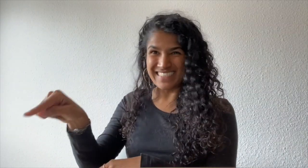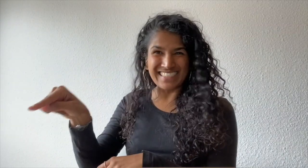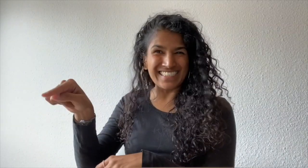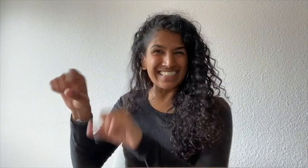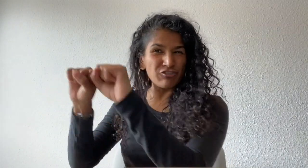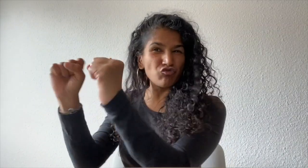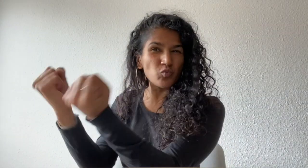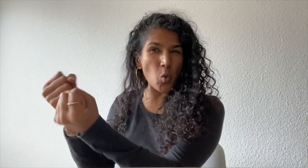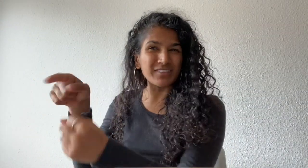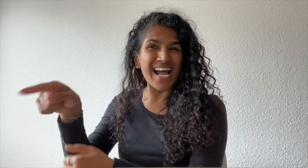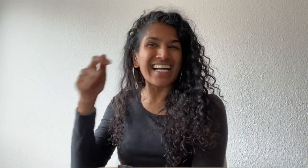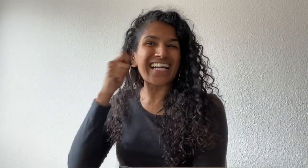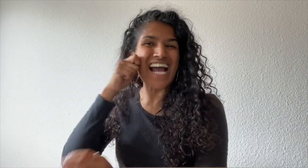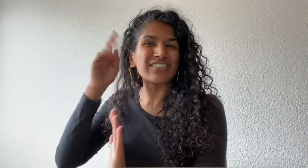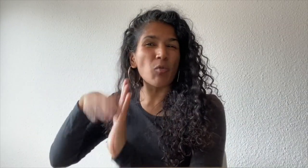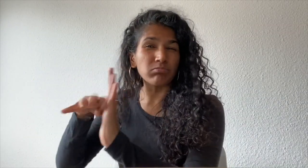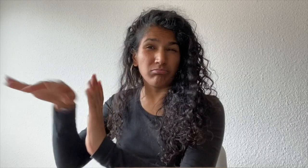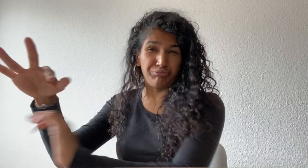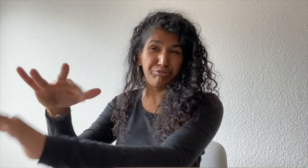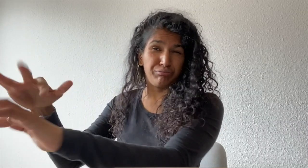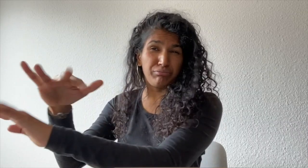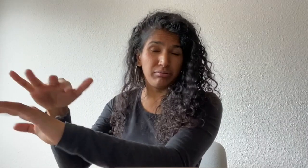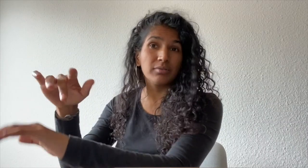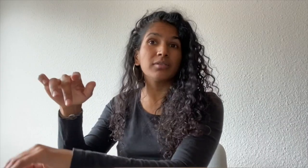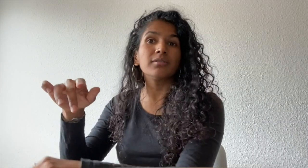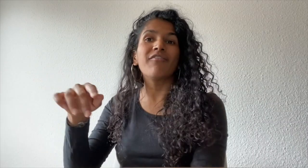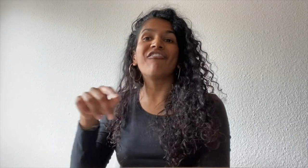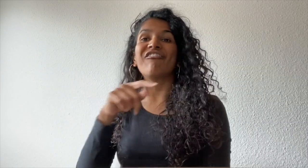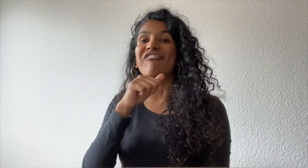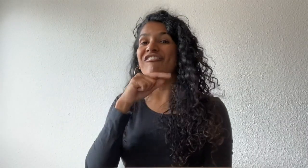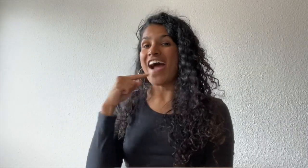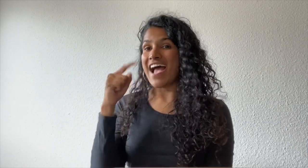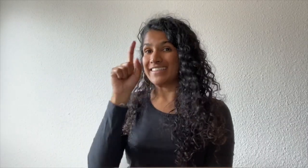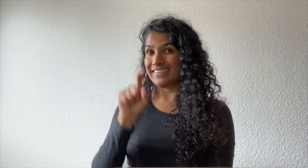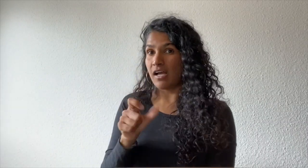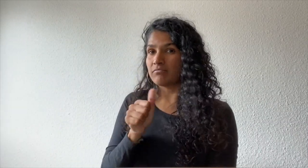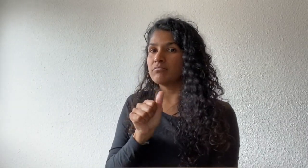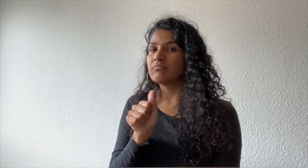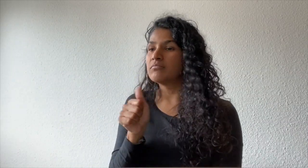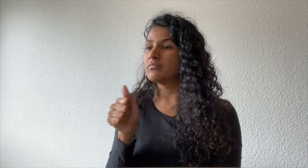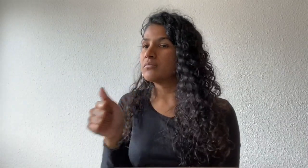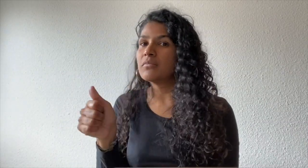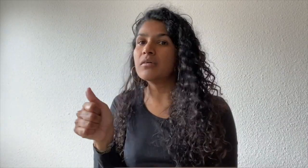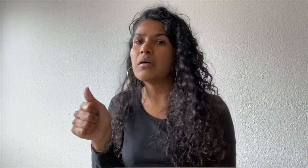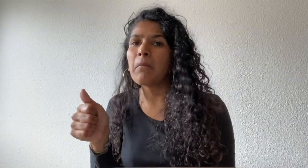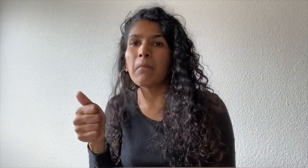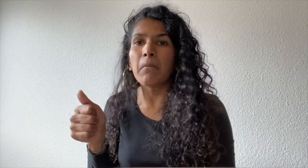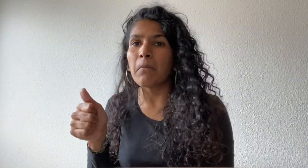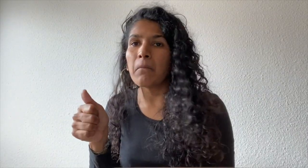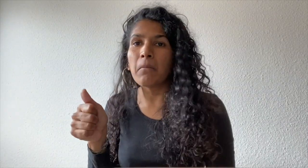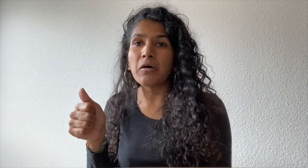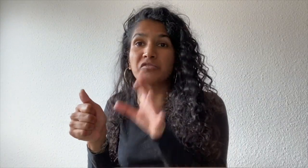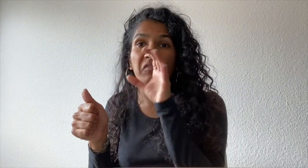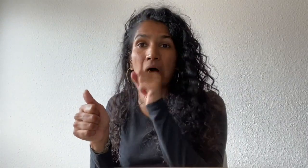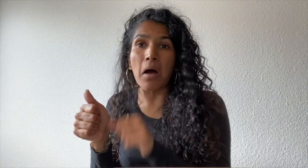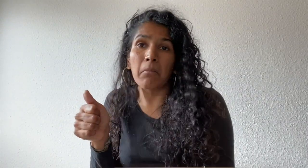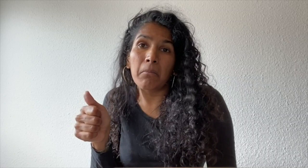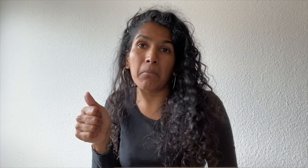Person Zeuge eines rassistischen Vorfalls wird, kann sie es sich aussuchen, sie zu ignorieren. Das